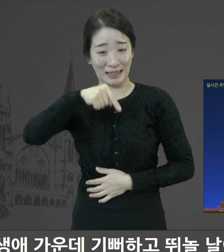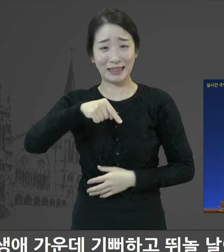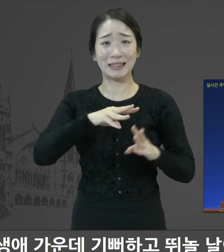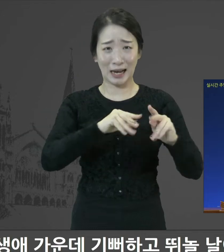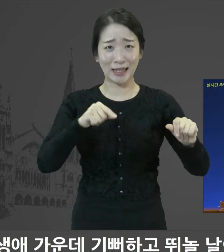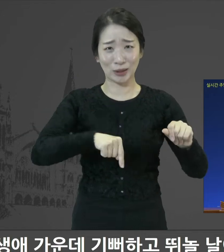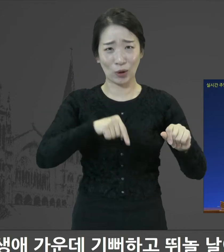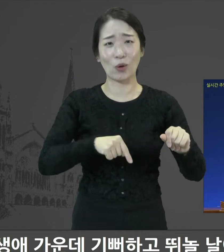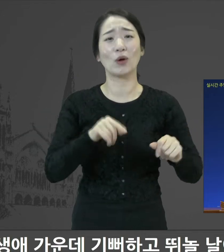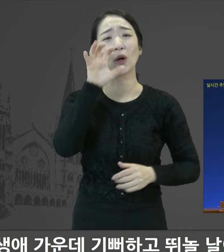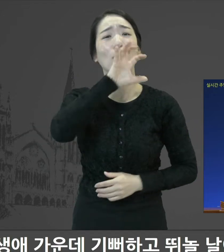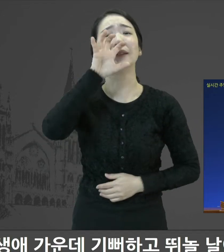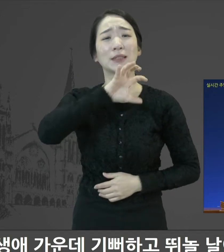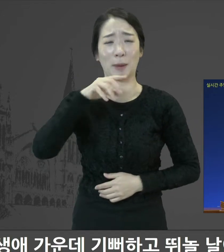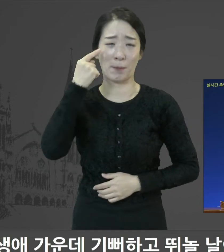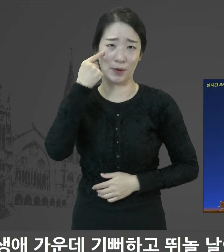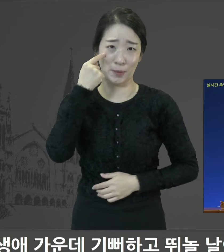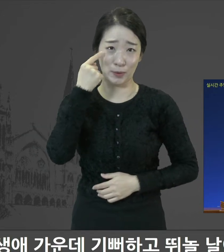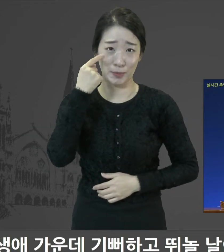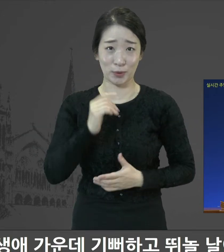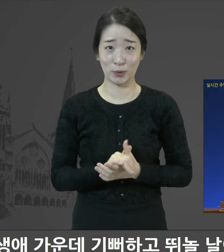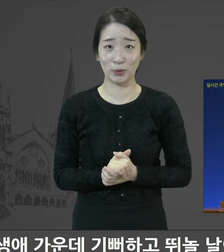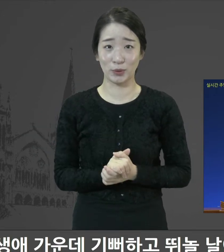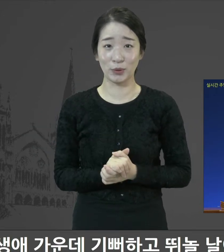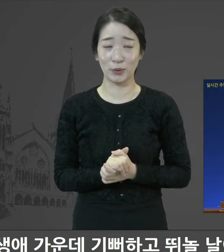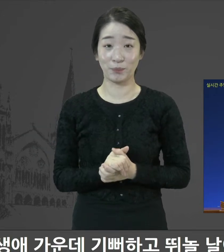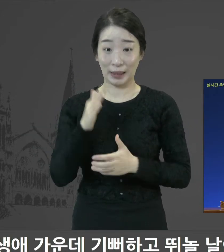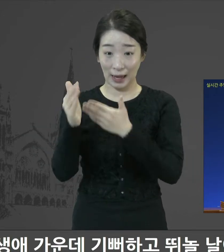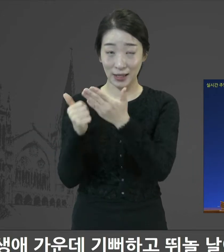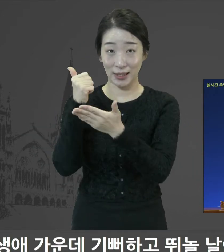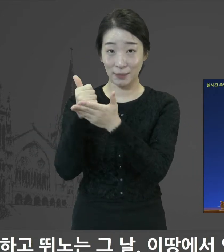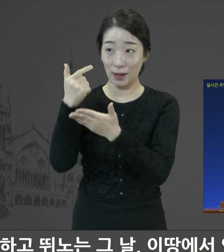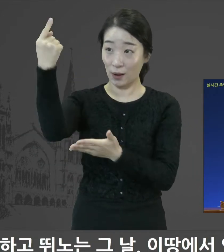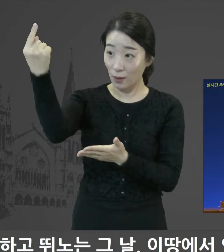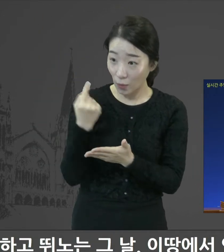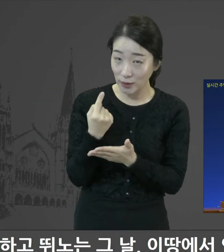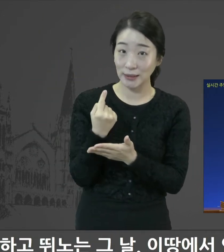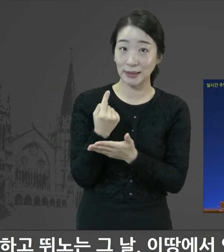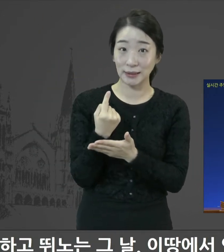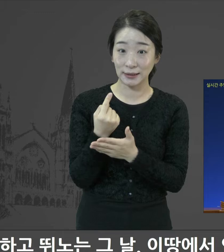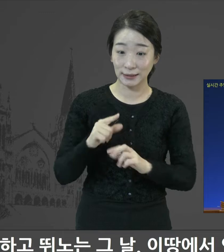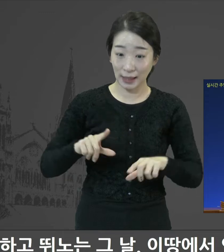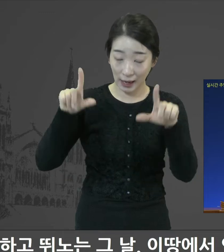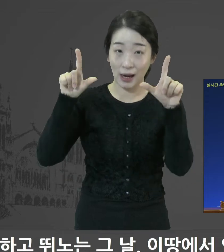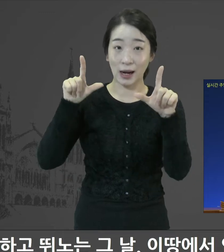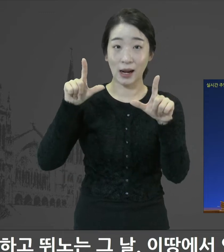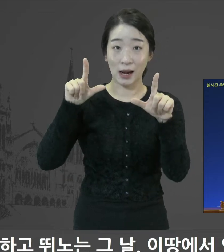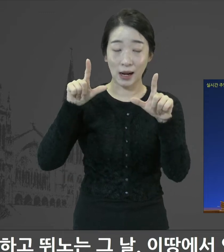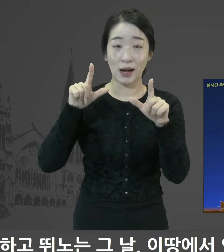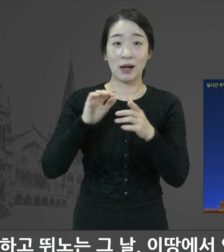해보십시오. 정말 하나님의 이 임재가 나에게 나타나고 하나님